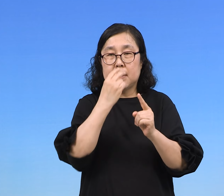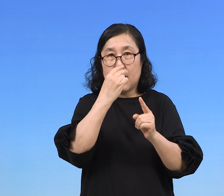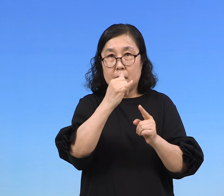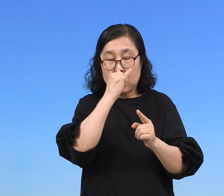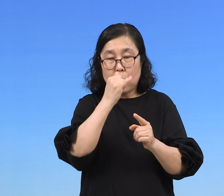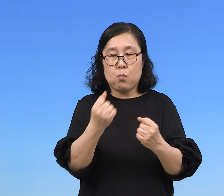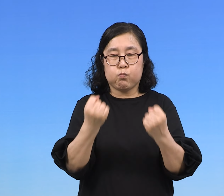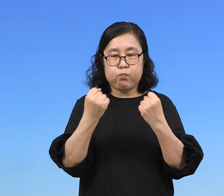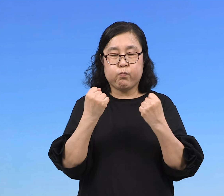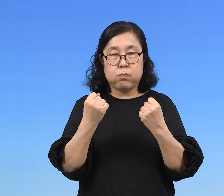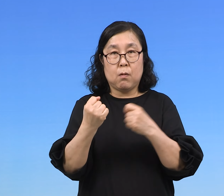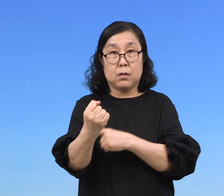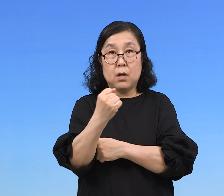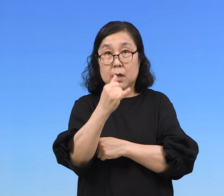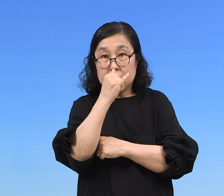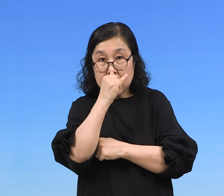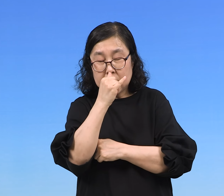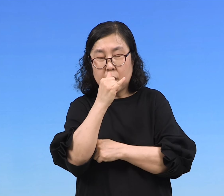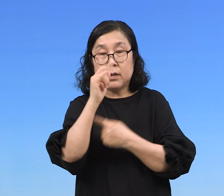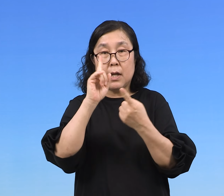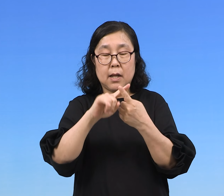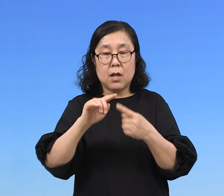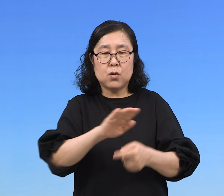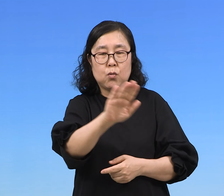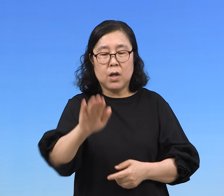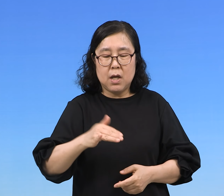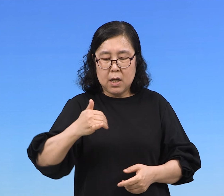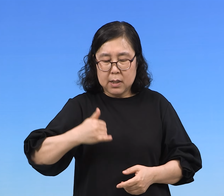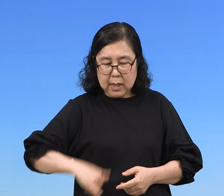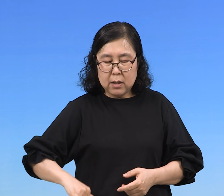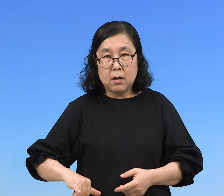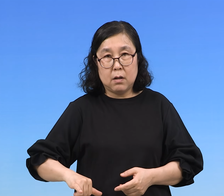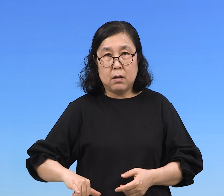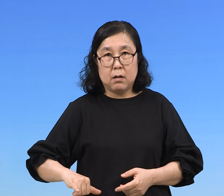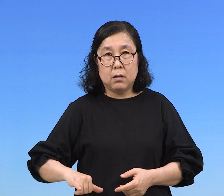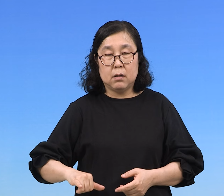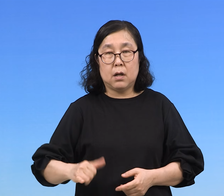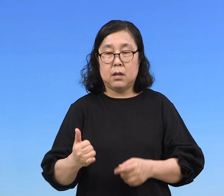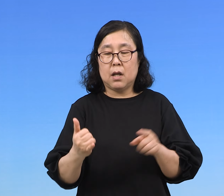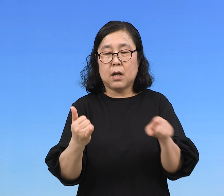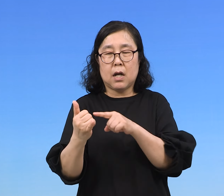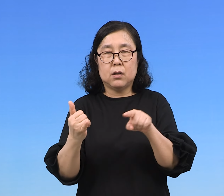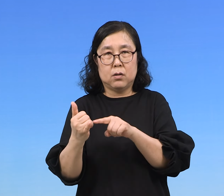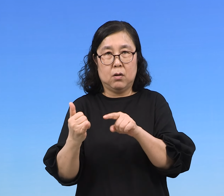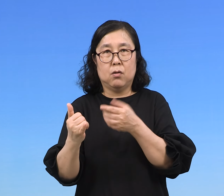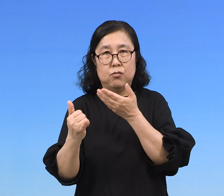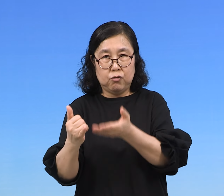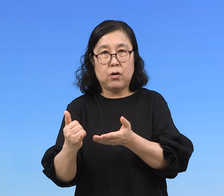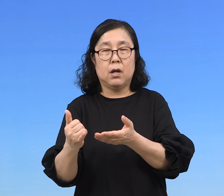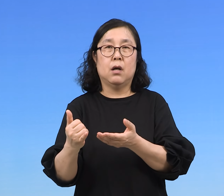운동력이 있다는 거, 이걸 우리 자녀들에게 좀 가르쳐 줘야 되는 거 아닙니까?